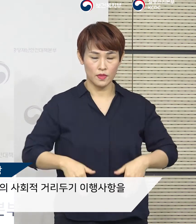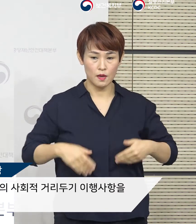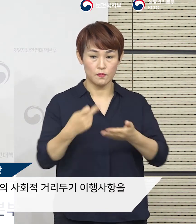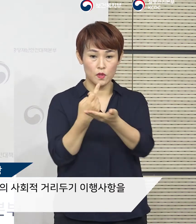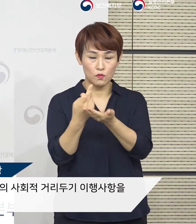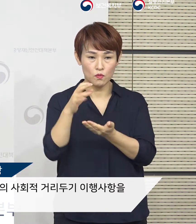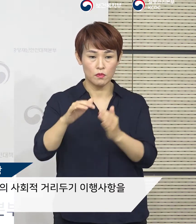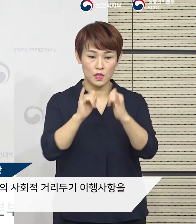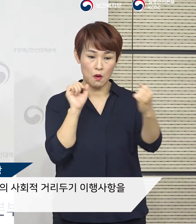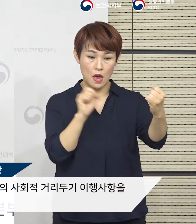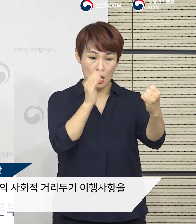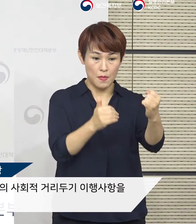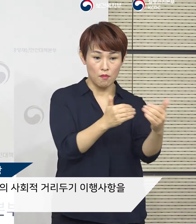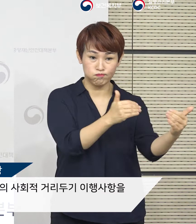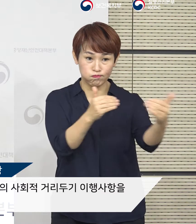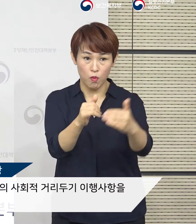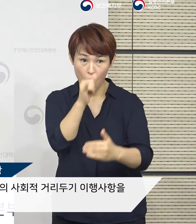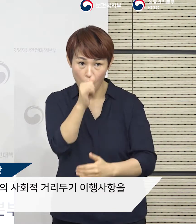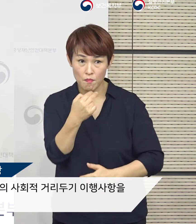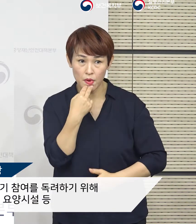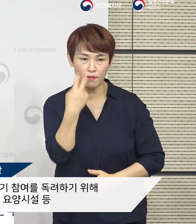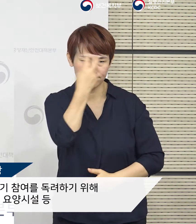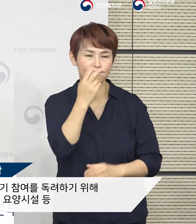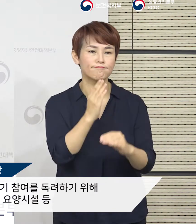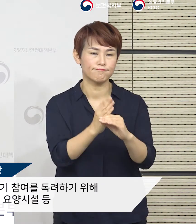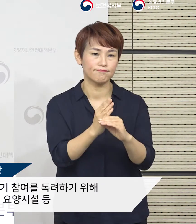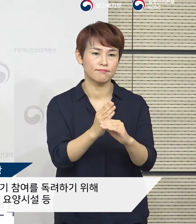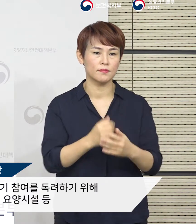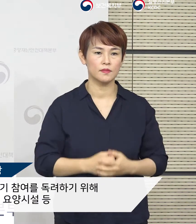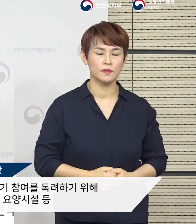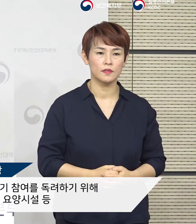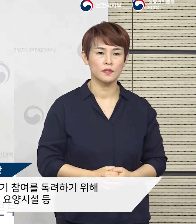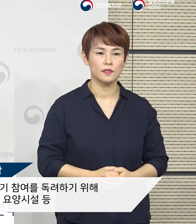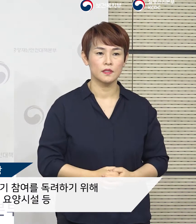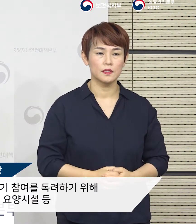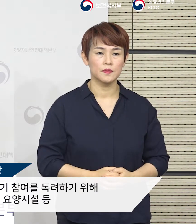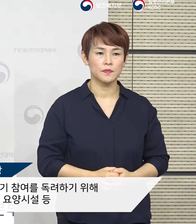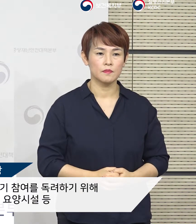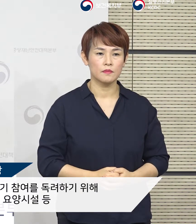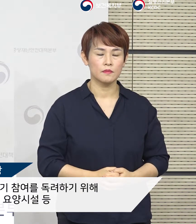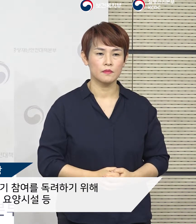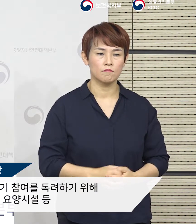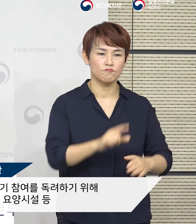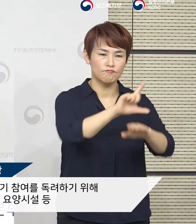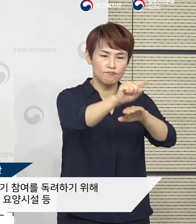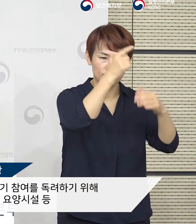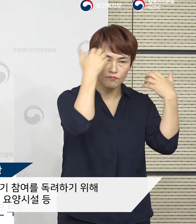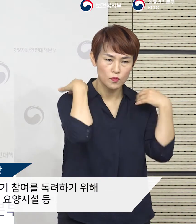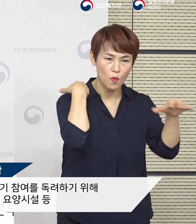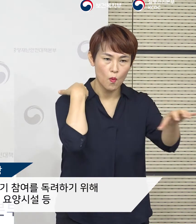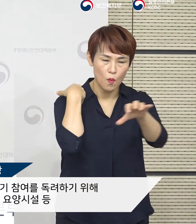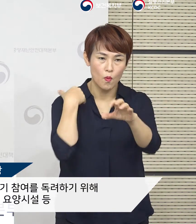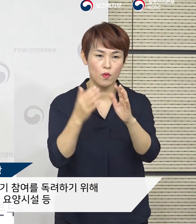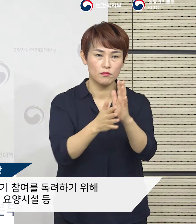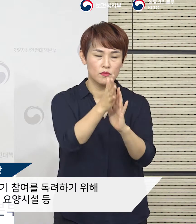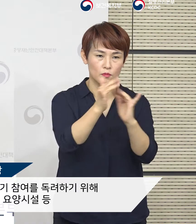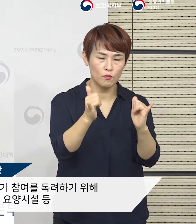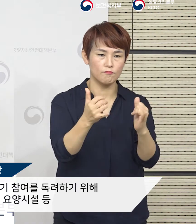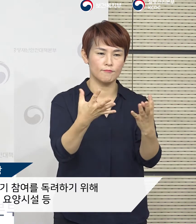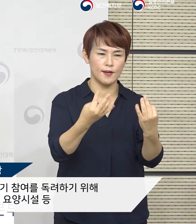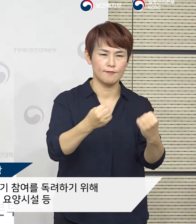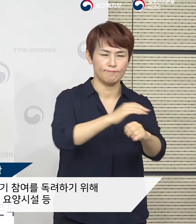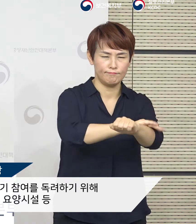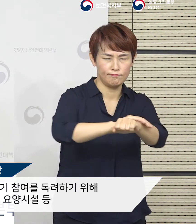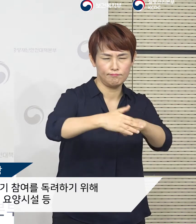이행 사항을 중점적으로 점검하였습니다. 각 지자체에서 시민들의 강화된 사회적 거리두기 참여를 독려하기